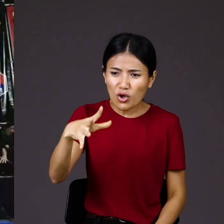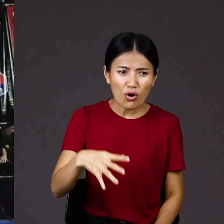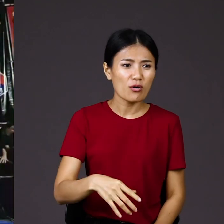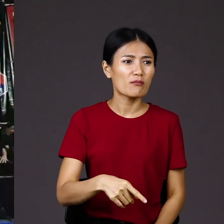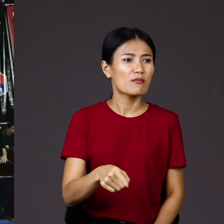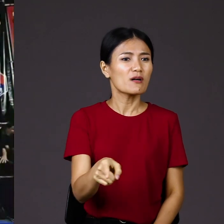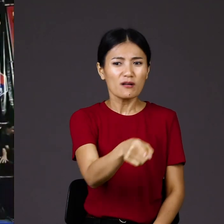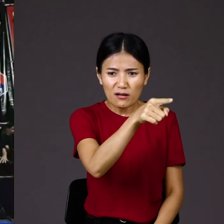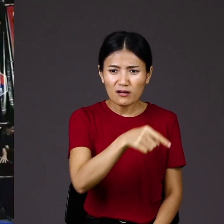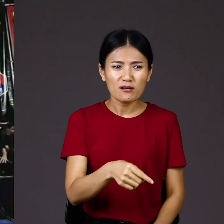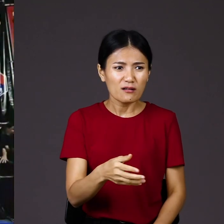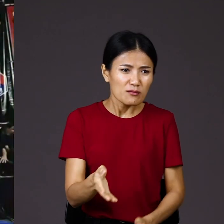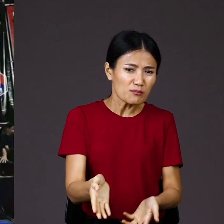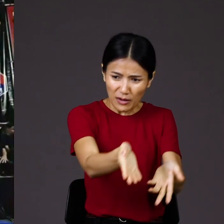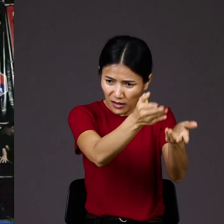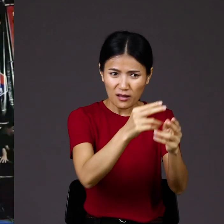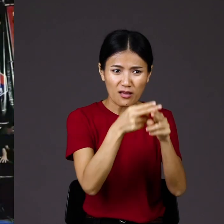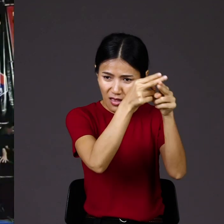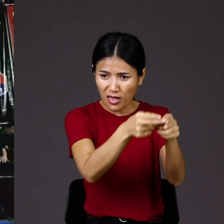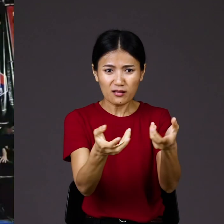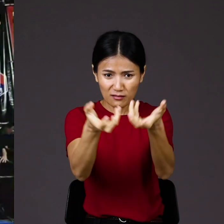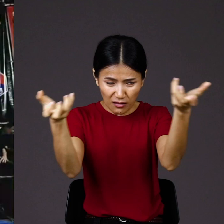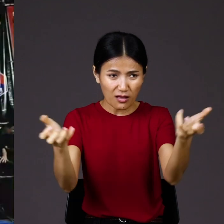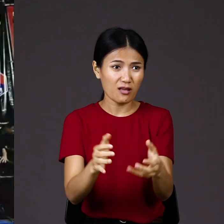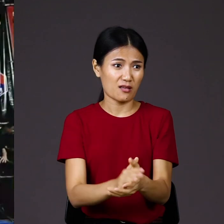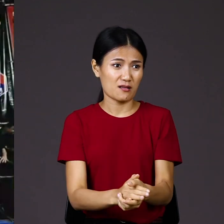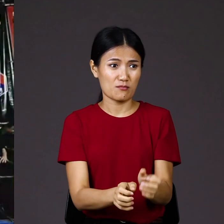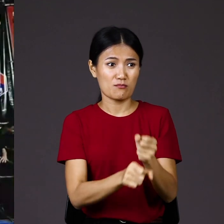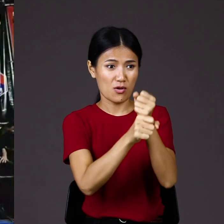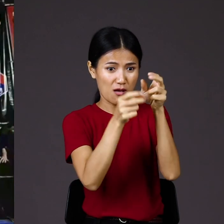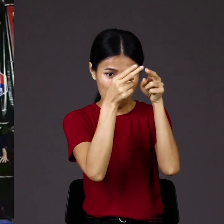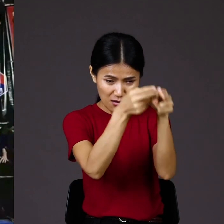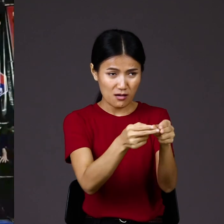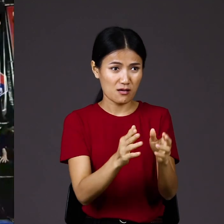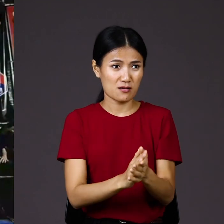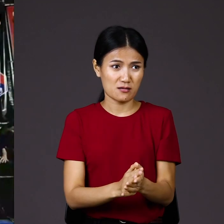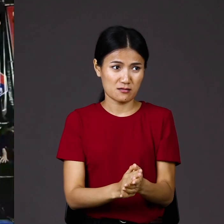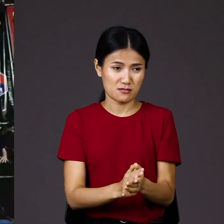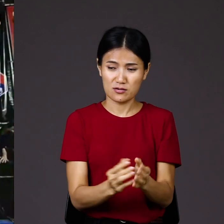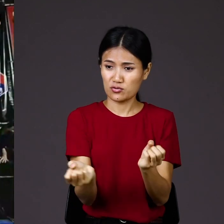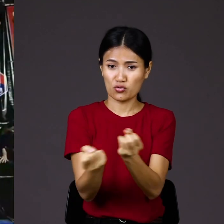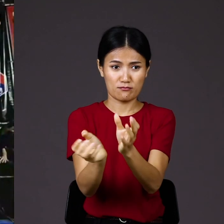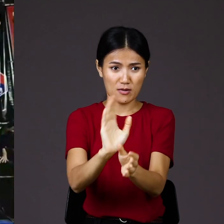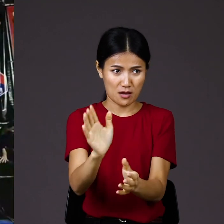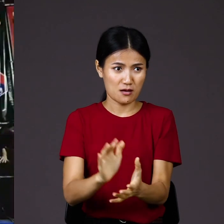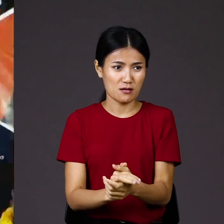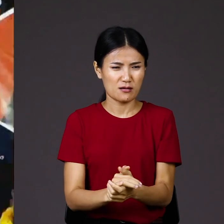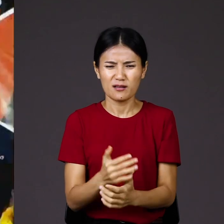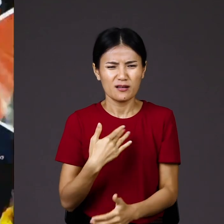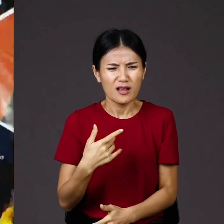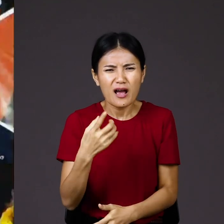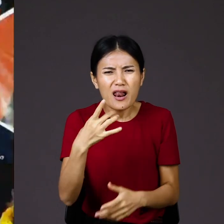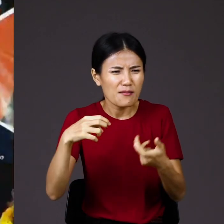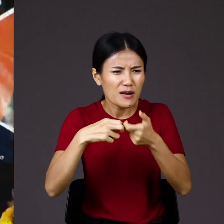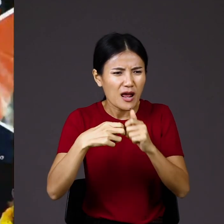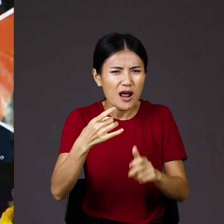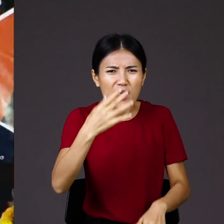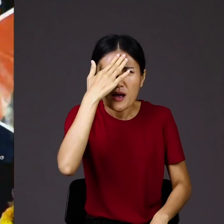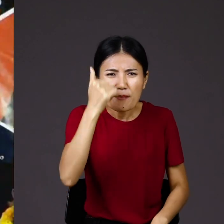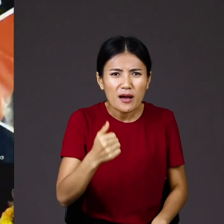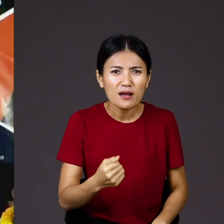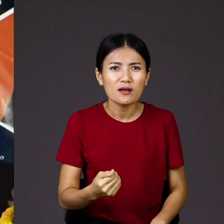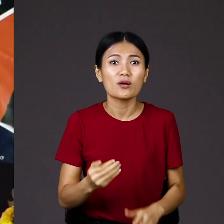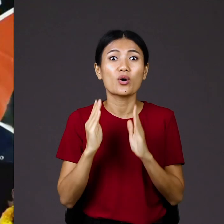อยู่คุณไม่ชอบคุณก็ไปรณรงค์ของคุณไม่ต้องมาขวางคนอื่นพี่น้องบอกว่าเอ๊ะมันอะ